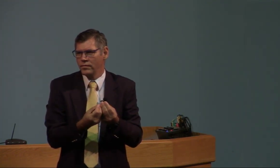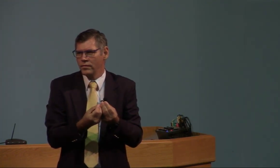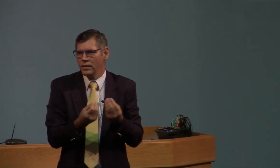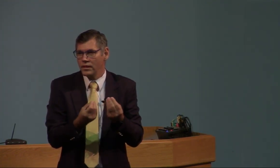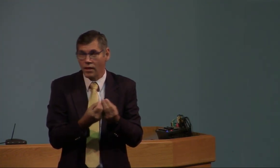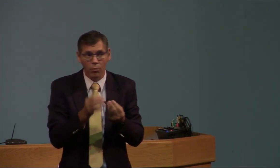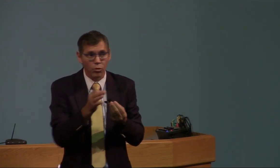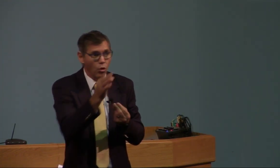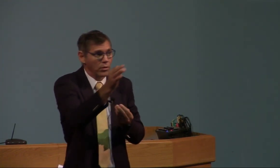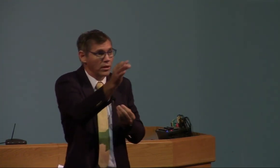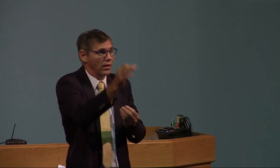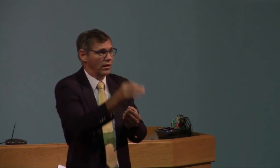Saam toekoms.